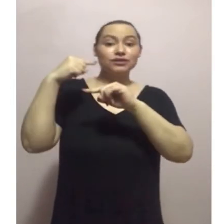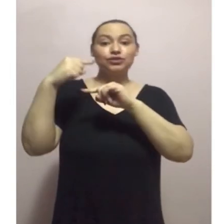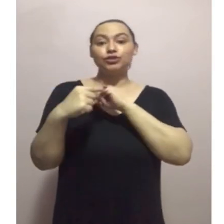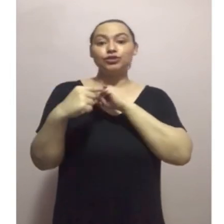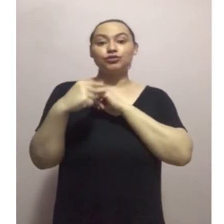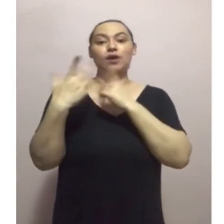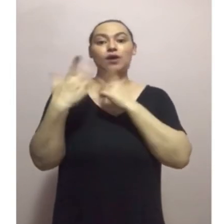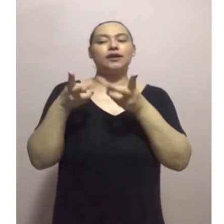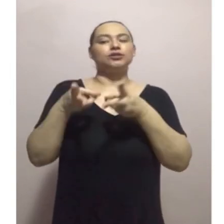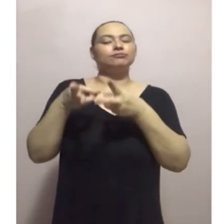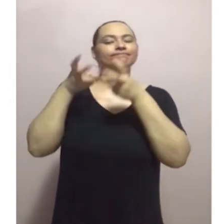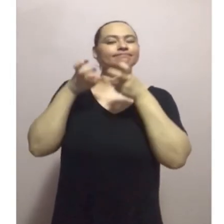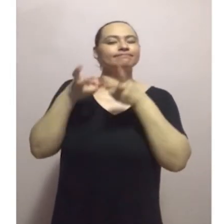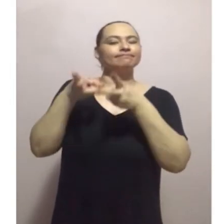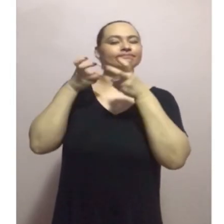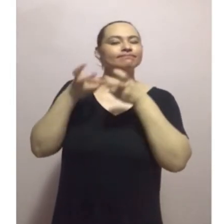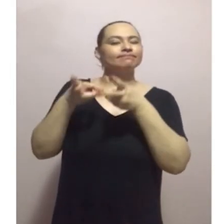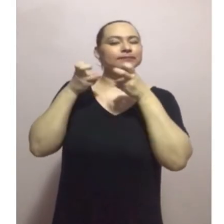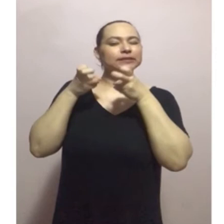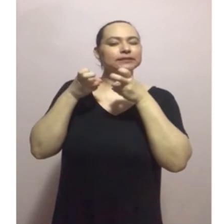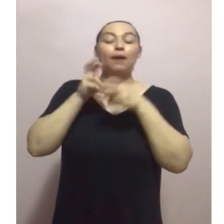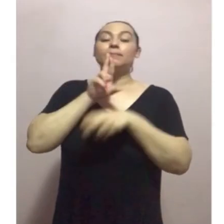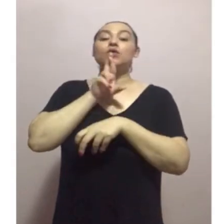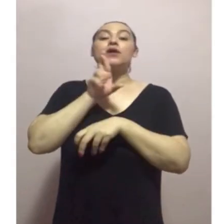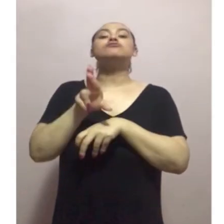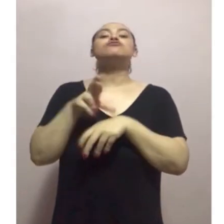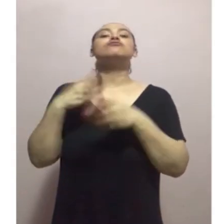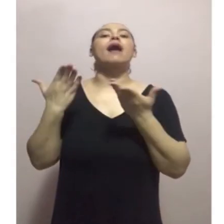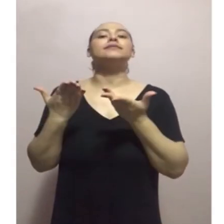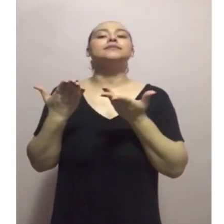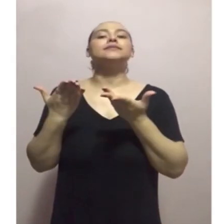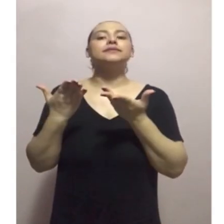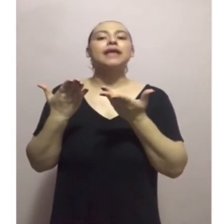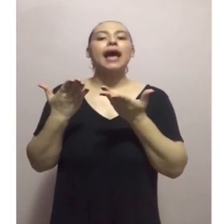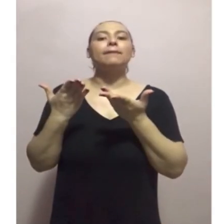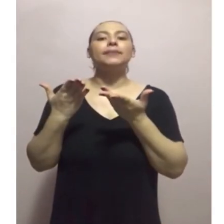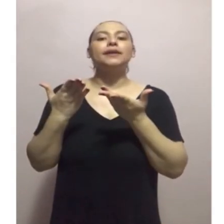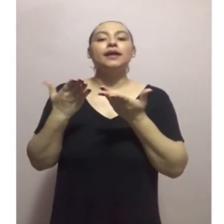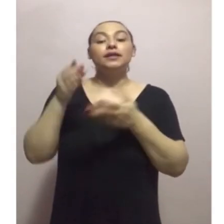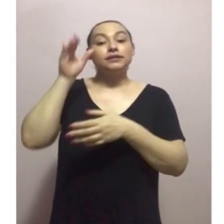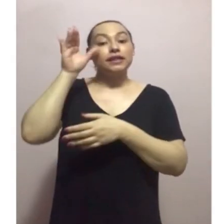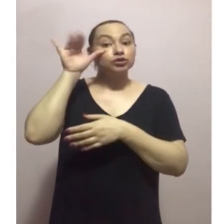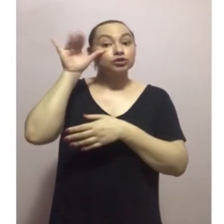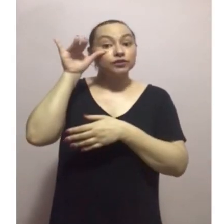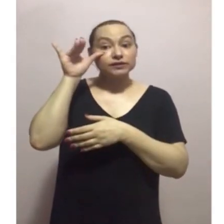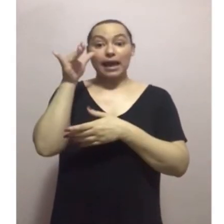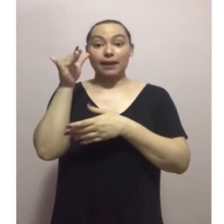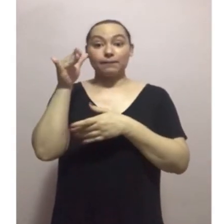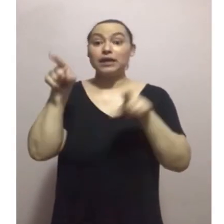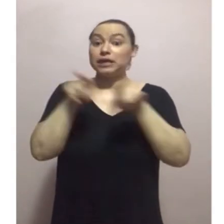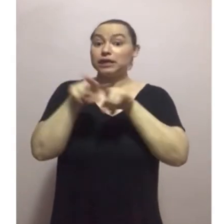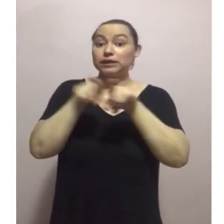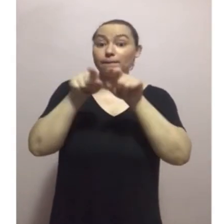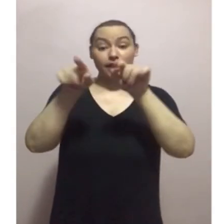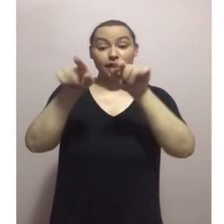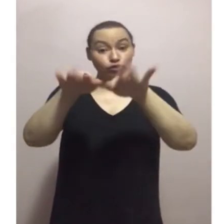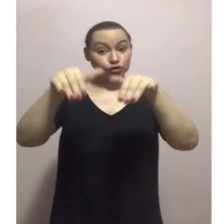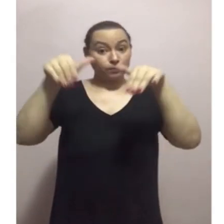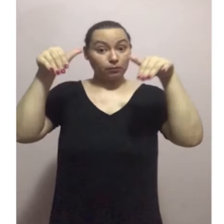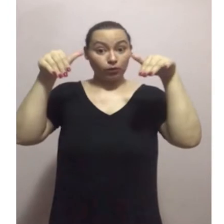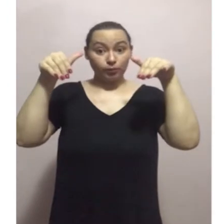disso, a gente viu o resultado que aconteceu, em termos de visibilidade e de